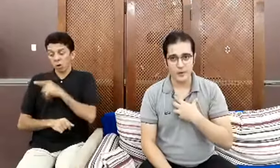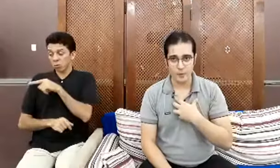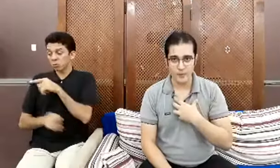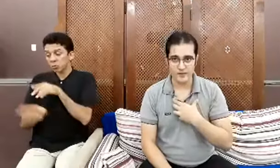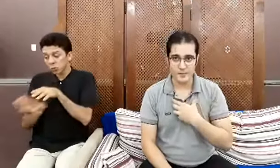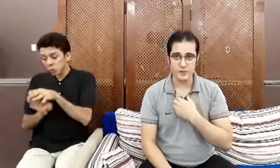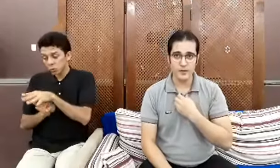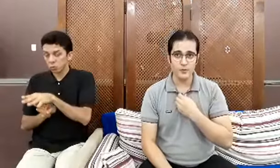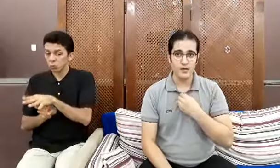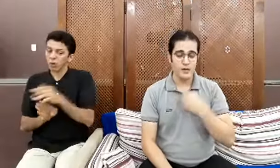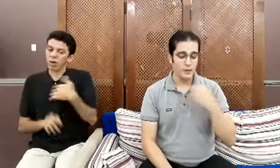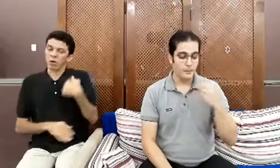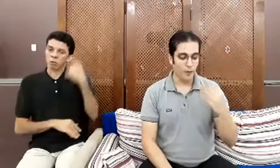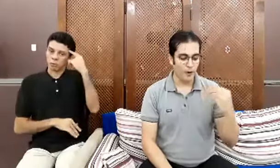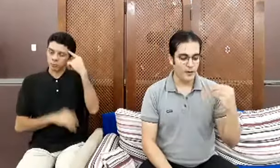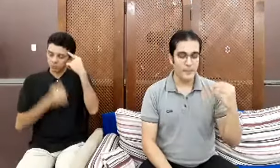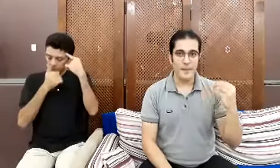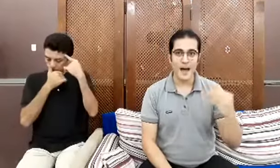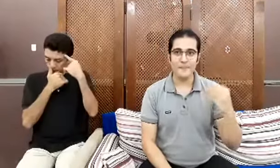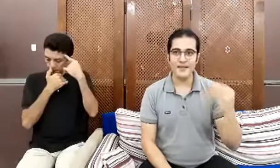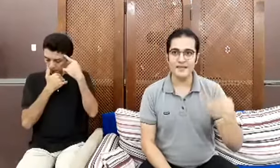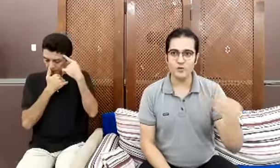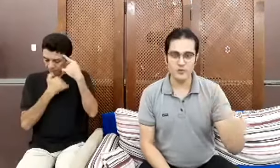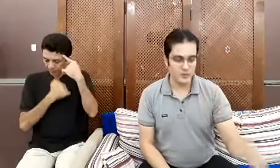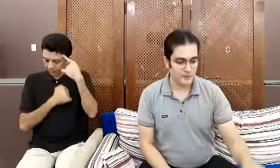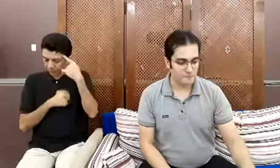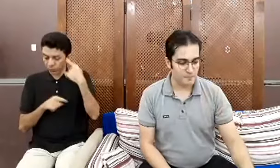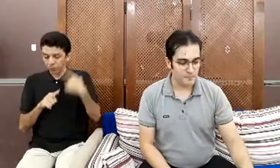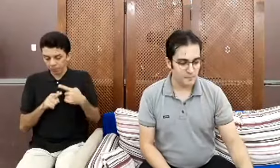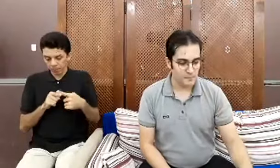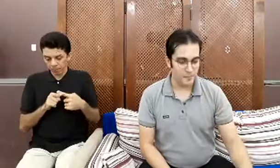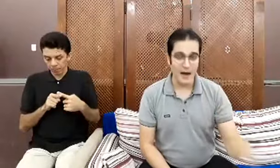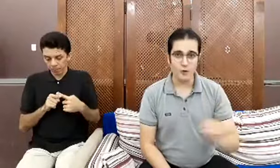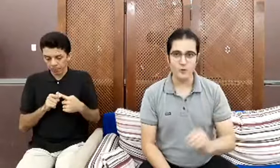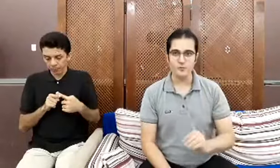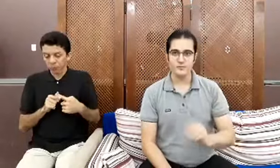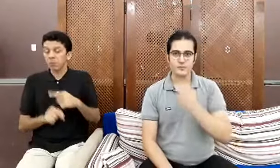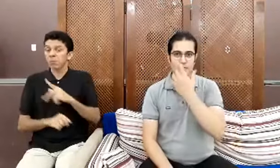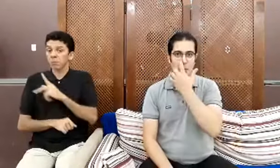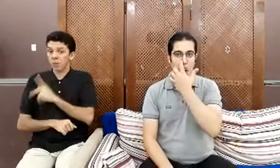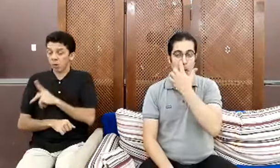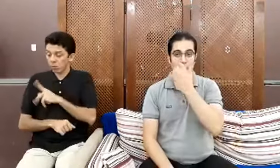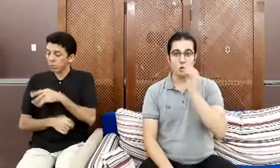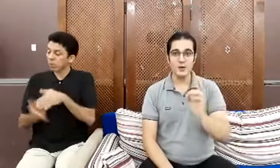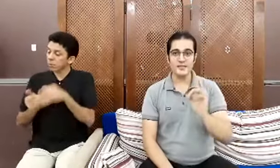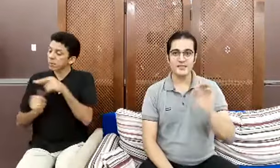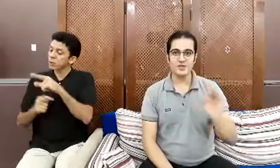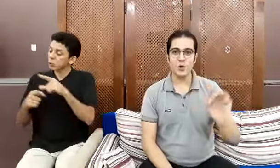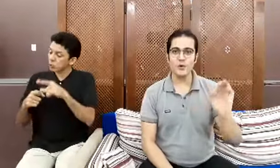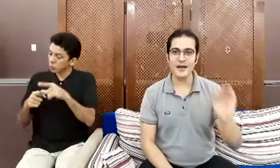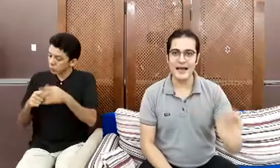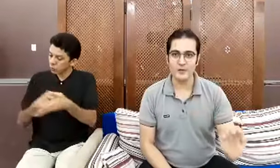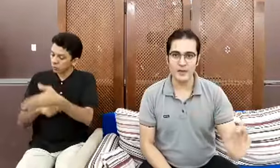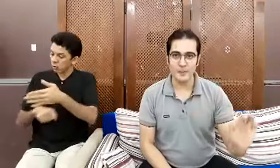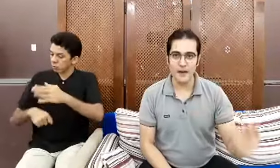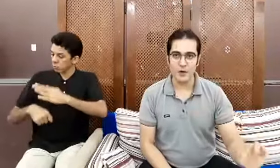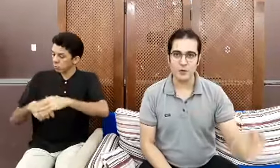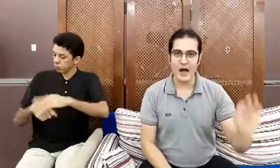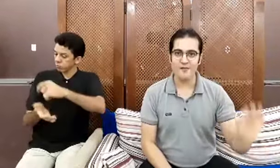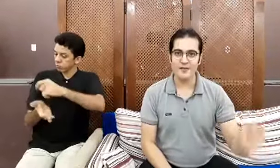aí é um pensamento meu, a pedido de Paulo, Lucas deixou claro